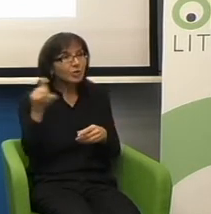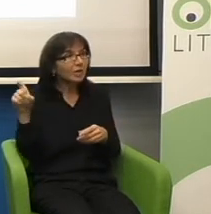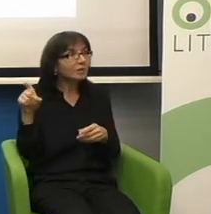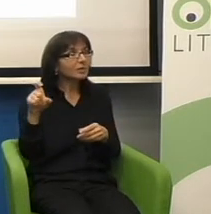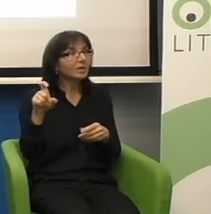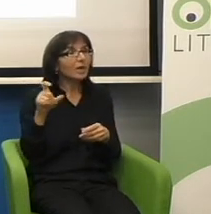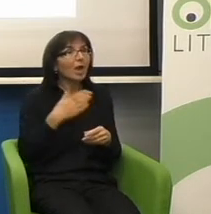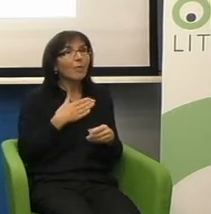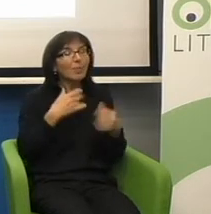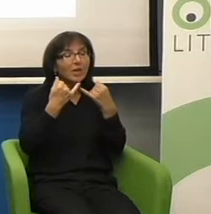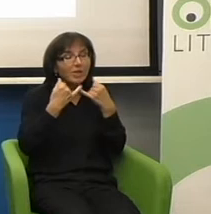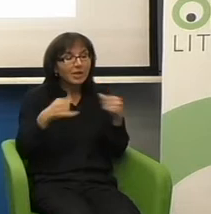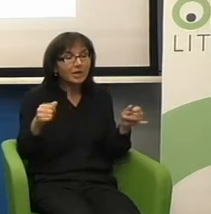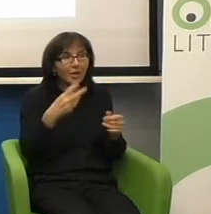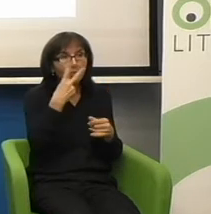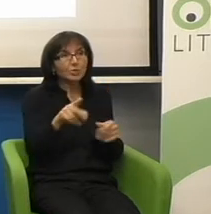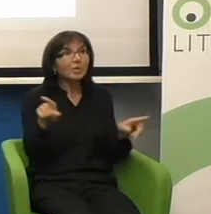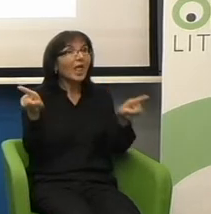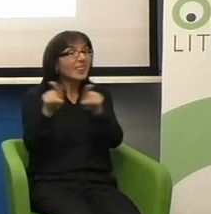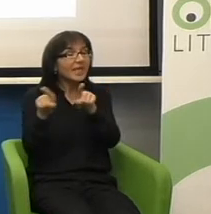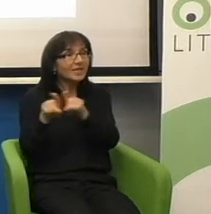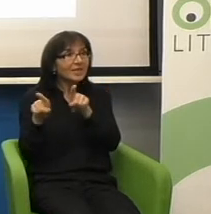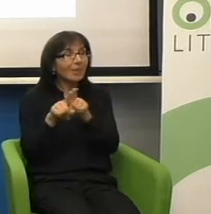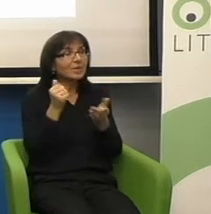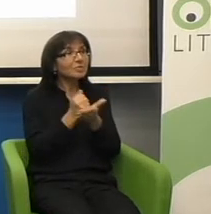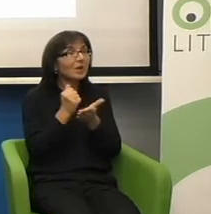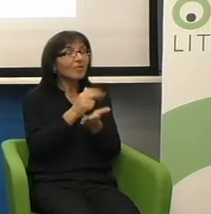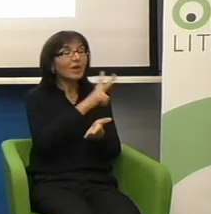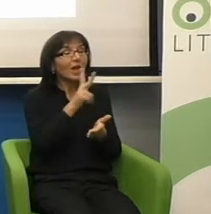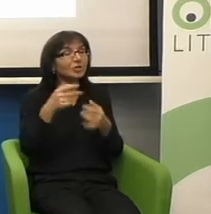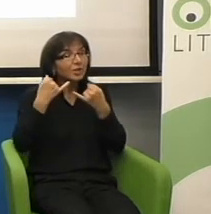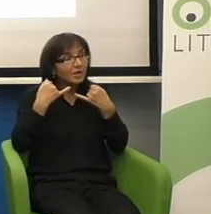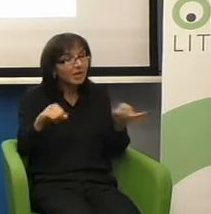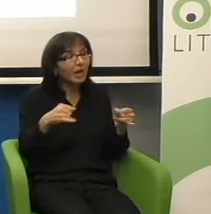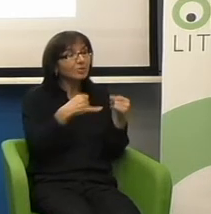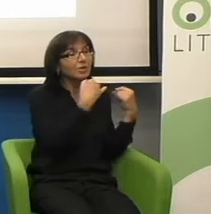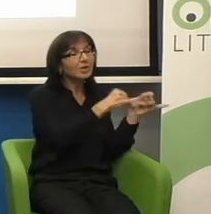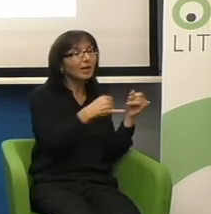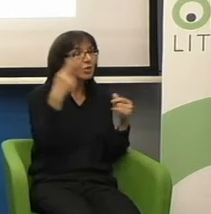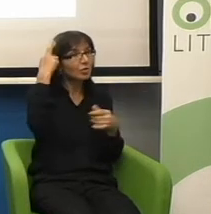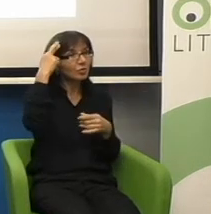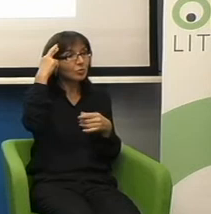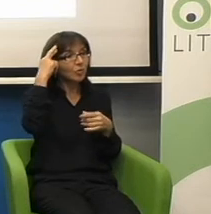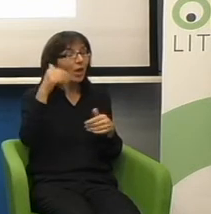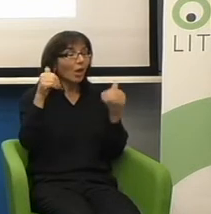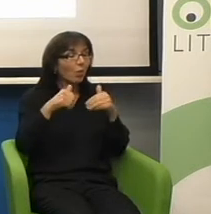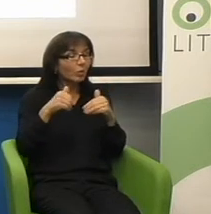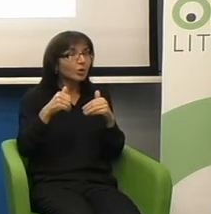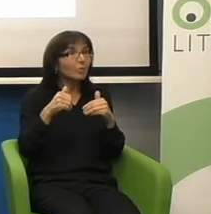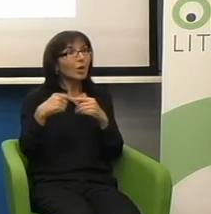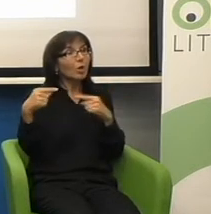mamy inne spojrzenia na te same sprawy często, a warto też zresztą skonfrontować nasz punkt widzenia